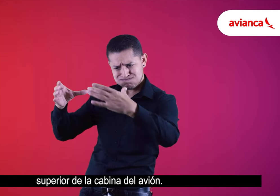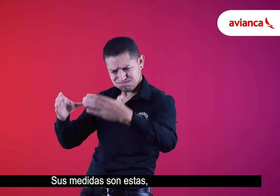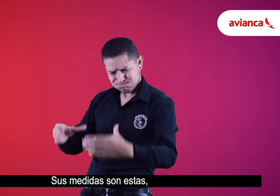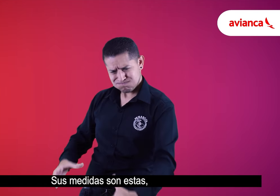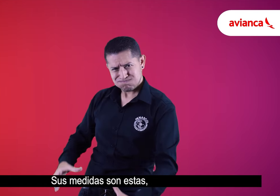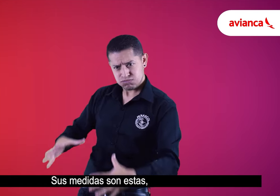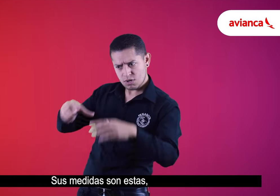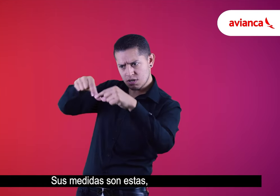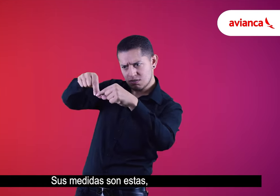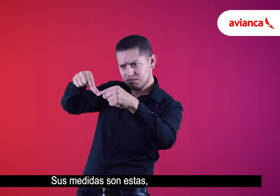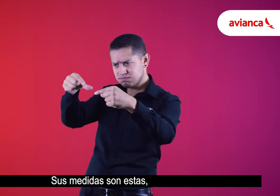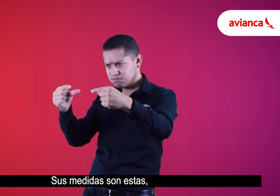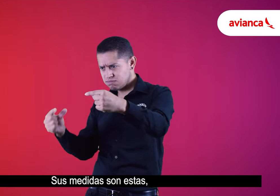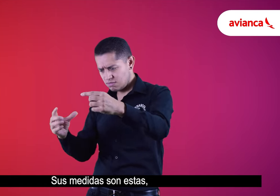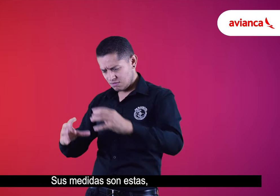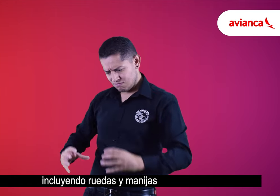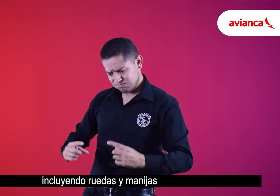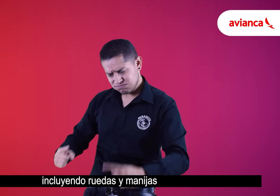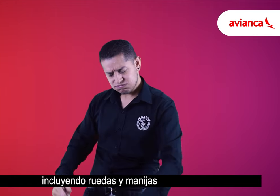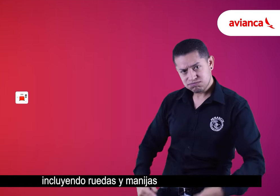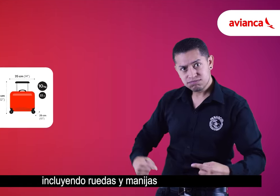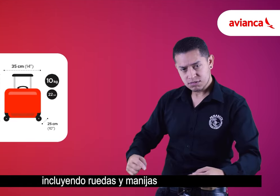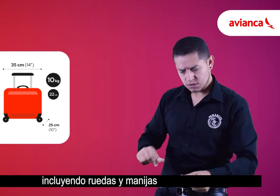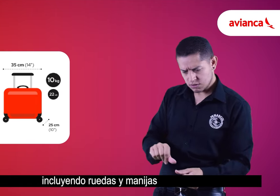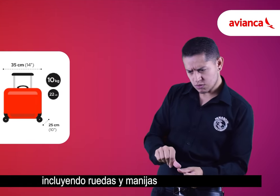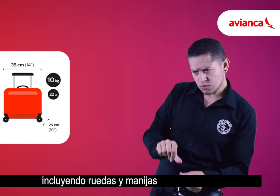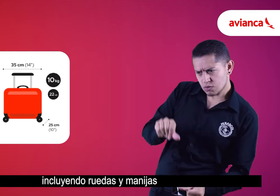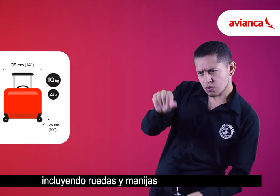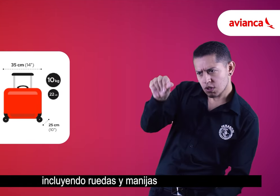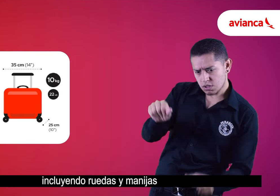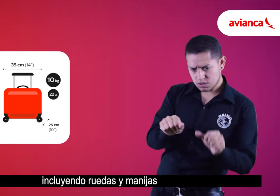Sus medidas son estas, incluyendo ruedas y manijas.